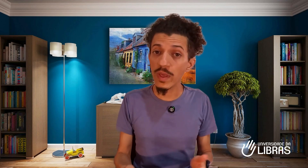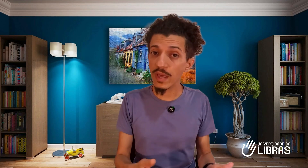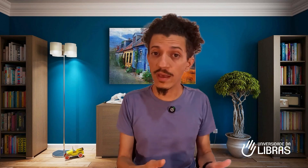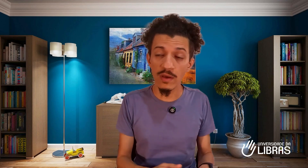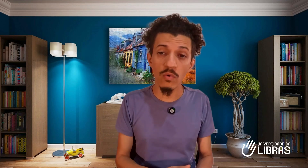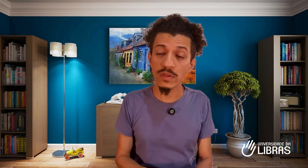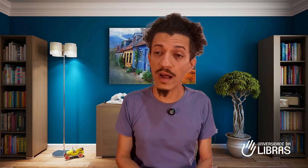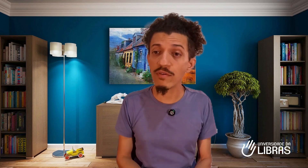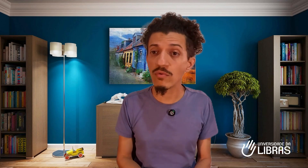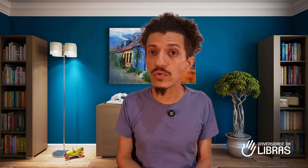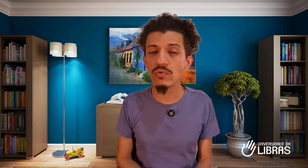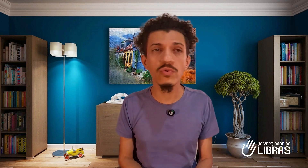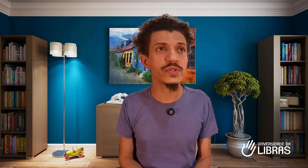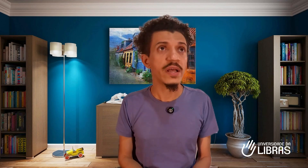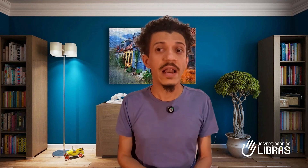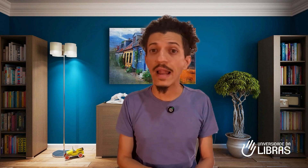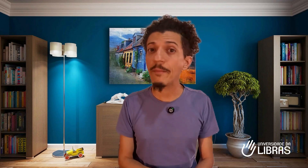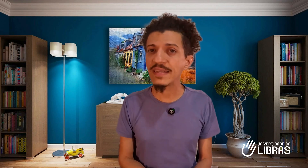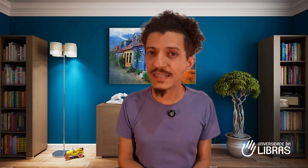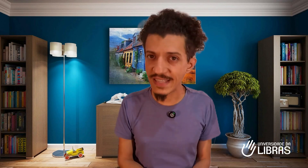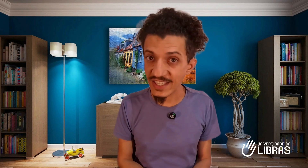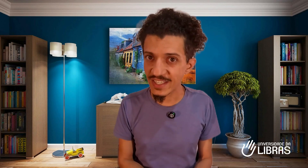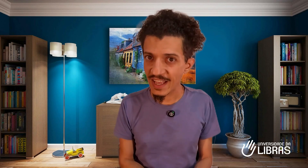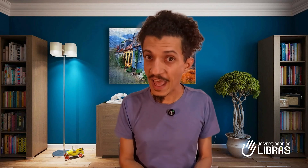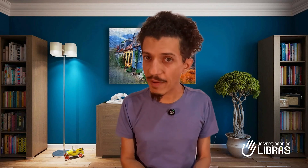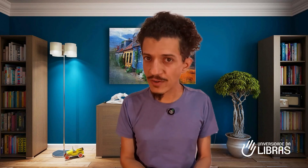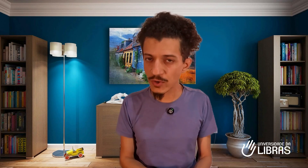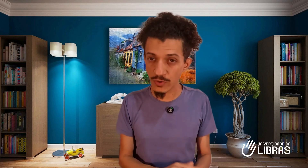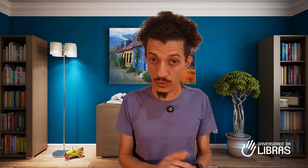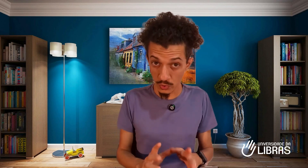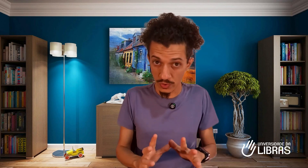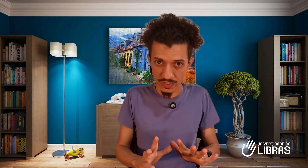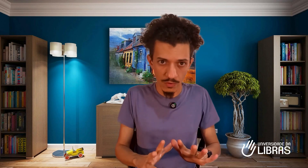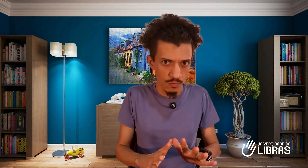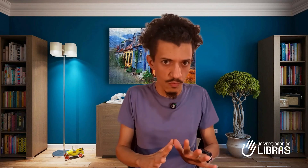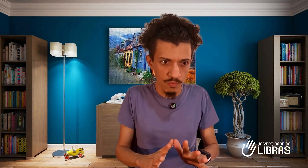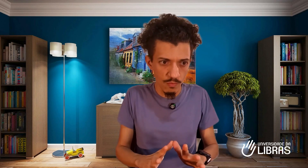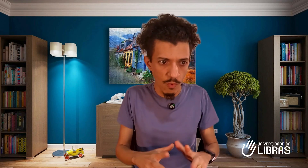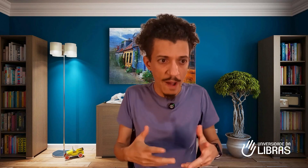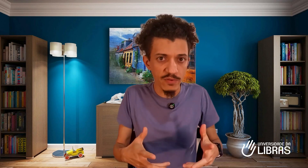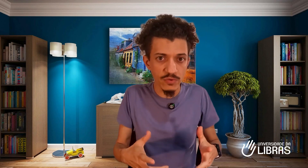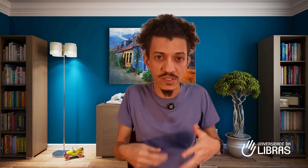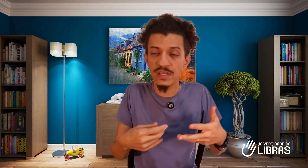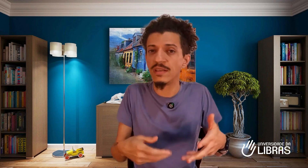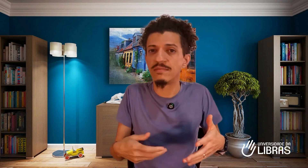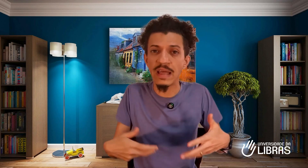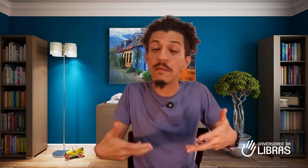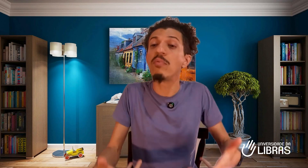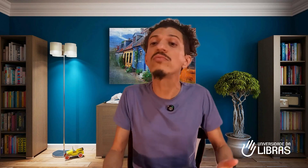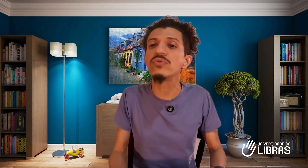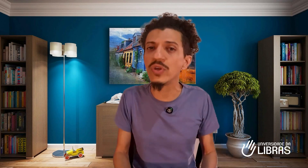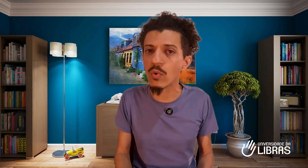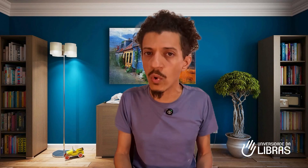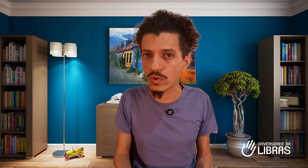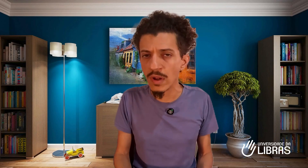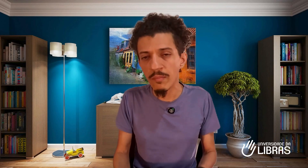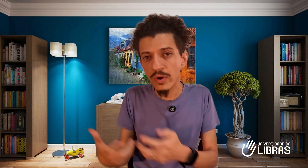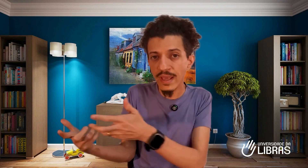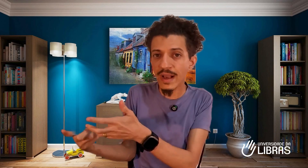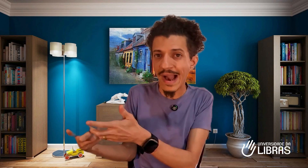e encontrava com surdos lá na Praça 7, em Belo Horizonte, os surdos têm um hábito de se terem pontos de encontro, porque em casa a